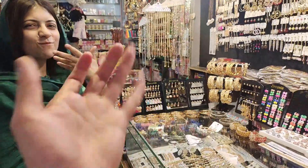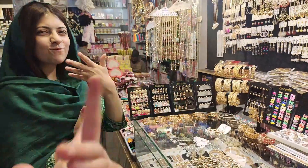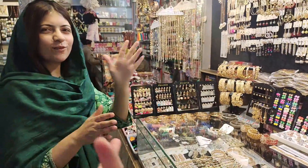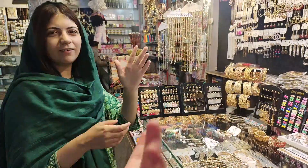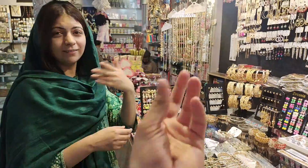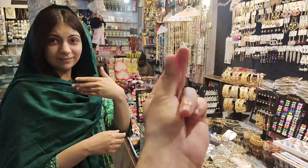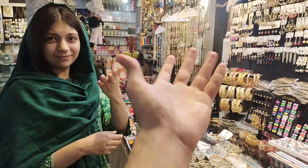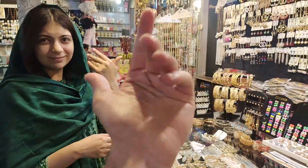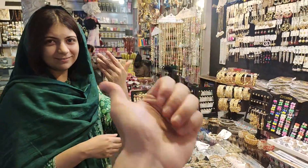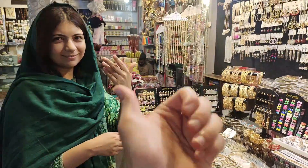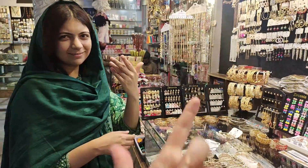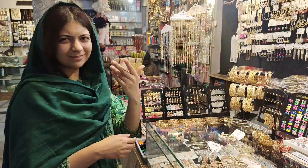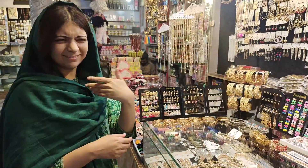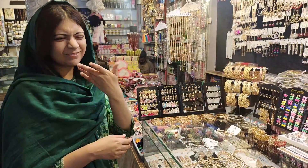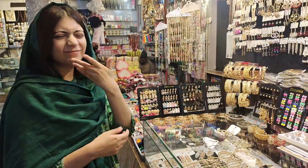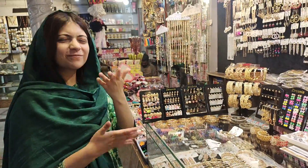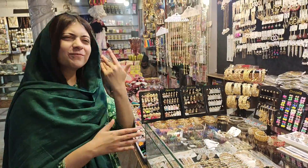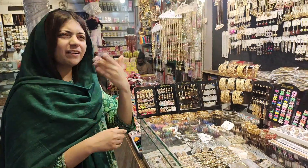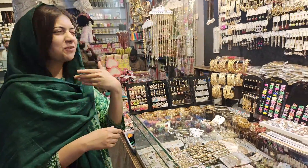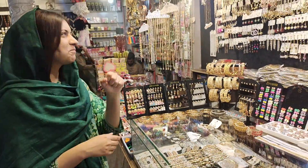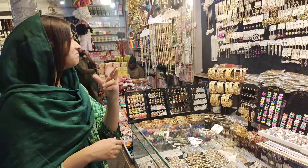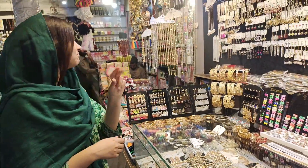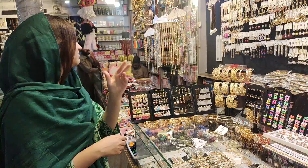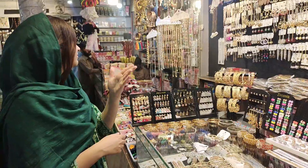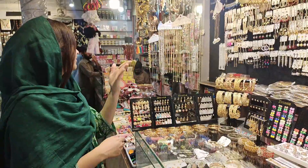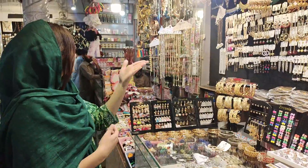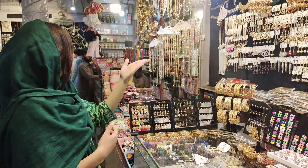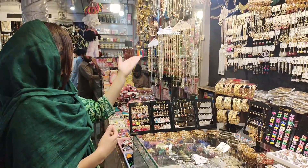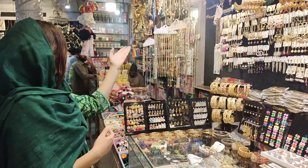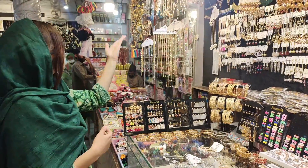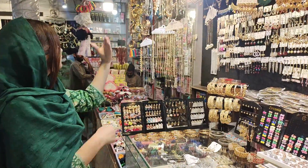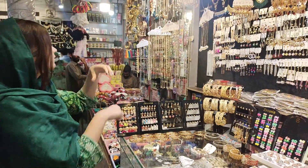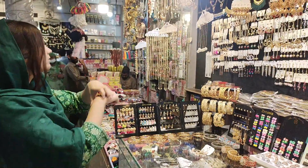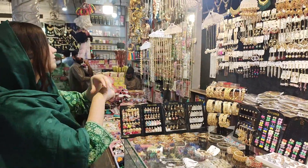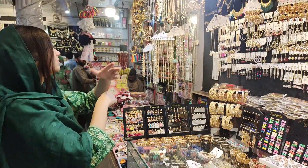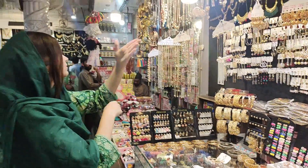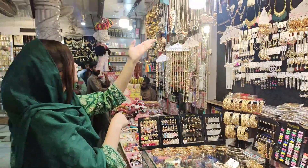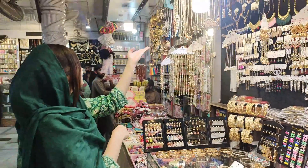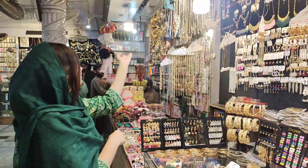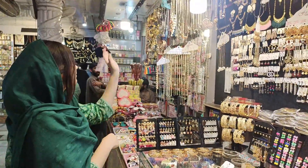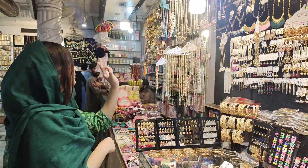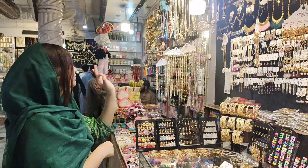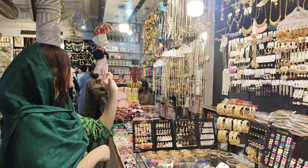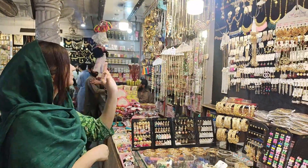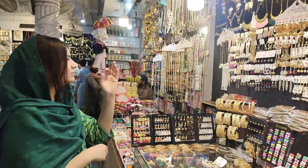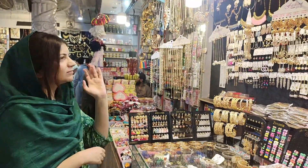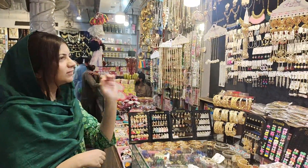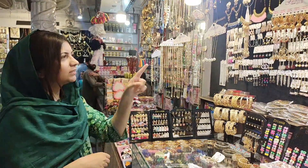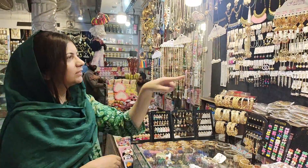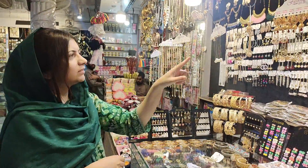पहले मुझे बड़ा शौक होता था पायल पहनने का, यूज़ करती होती थी बट अब नहीं। और ये आप देख सकते हैं चूड़ियाँ, बैंगल्स बहुत